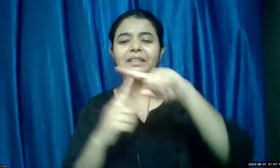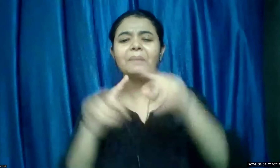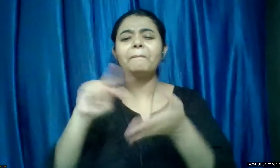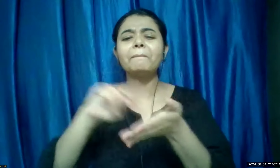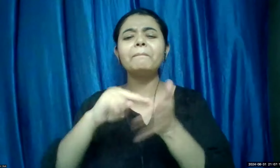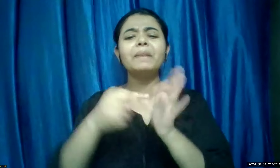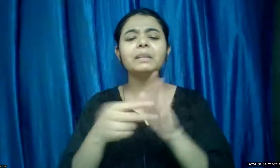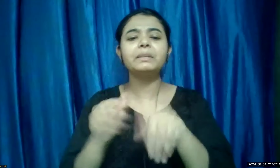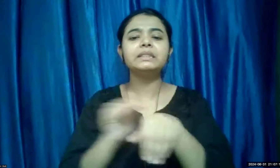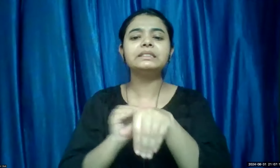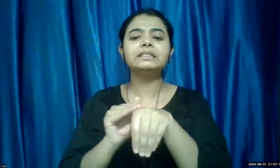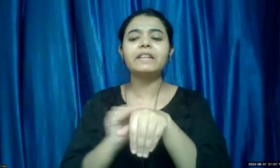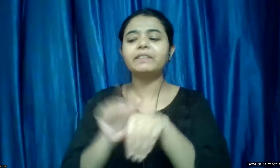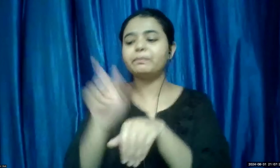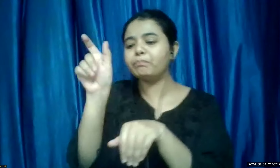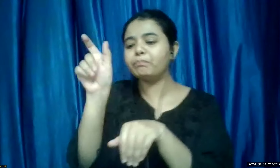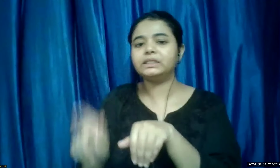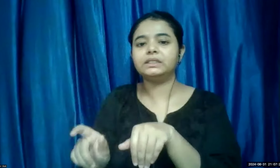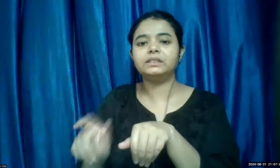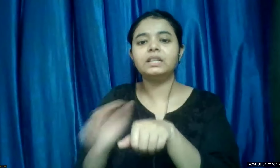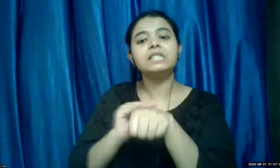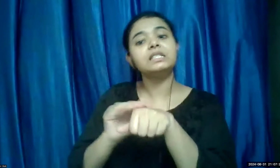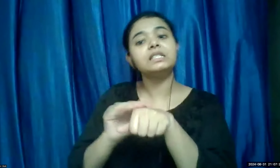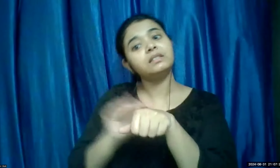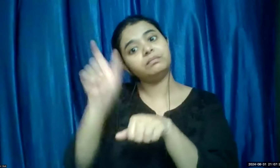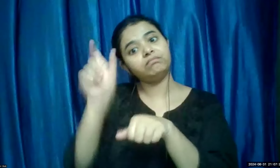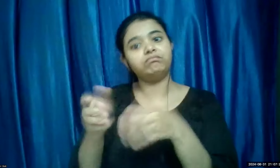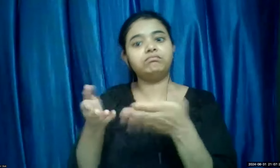भक्त का अर्थ है सेवक, सर्वेंट।